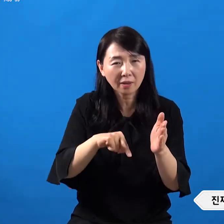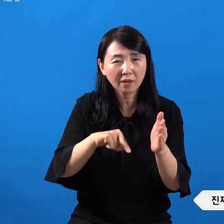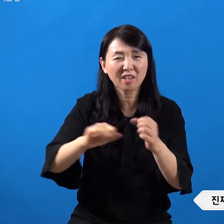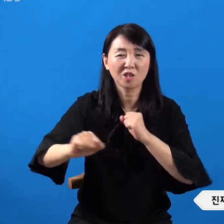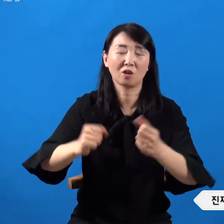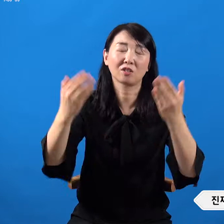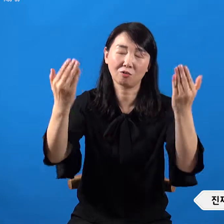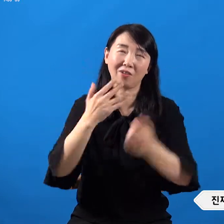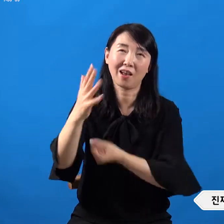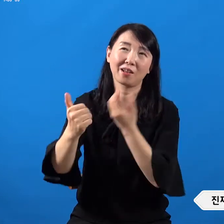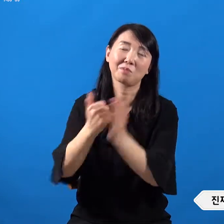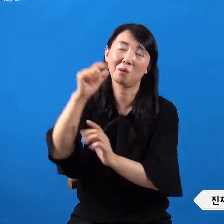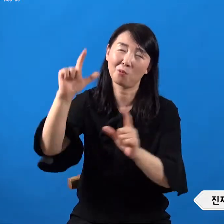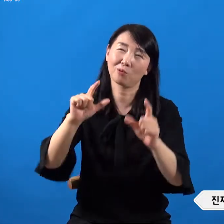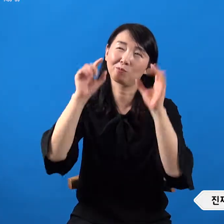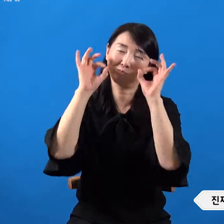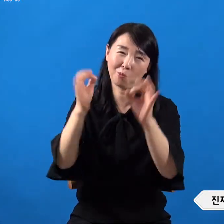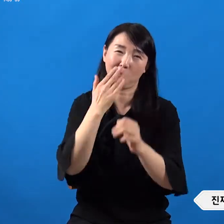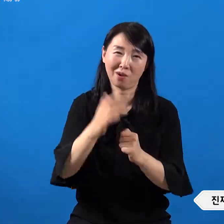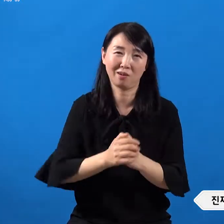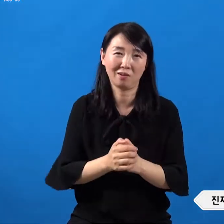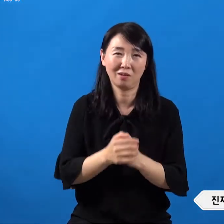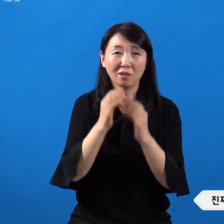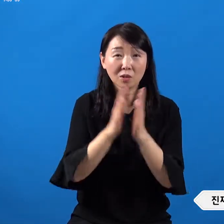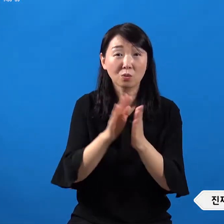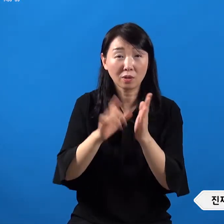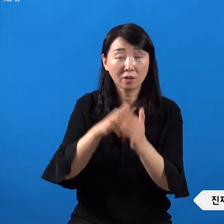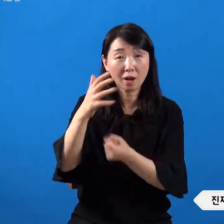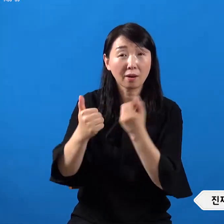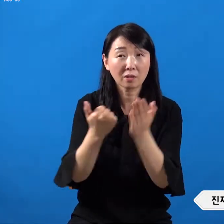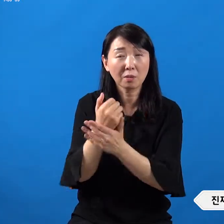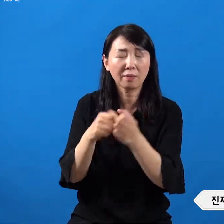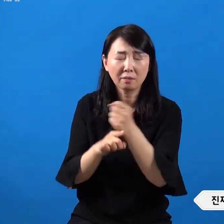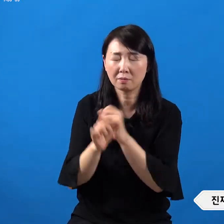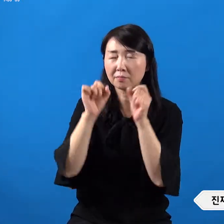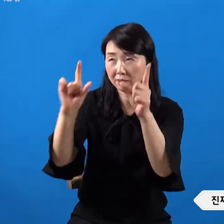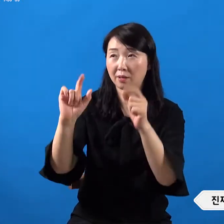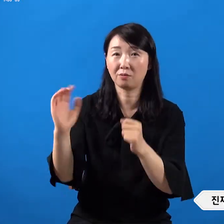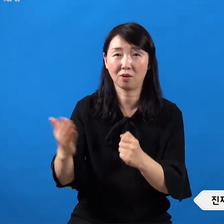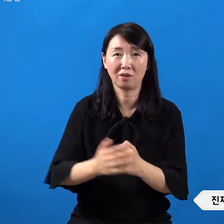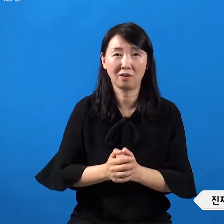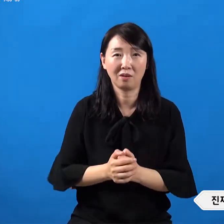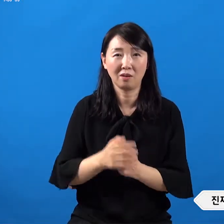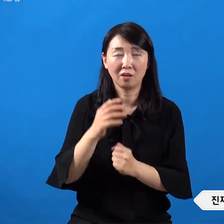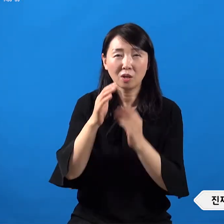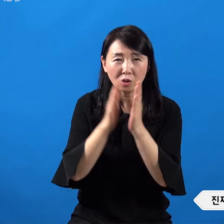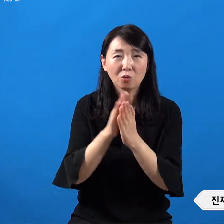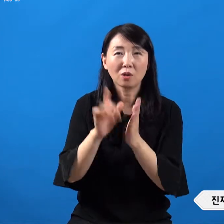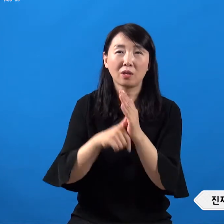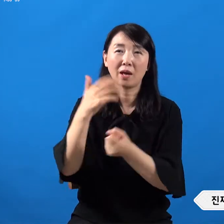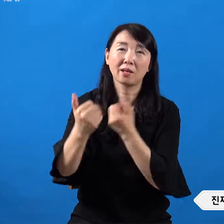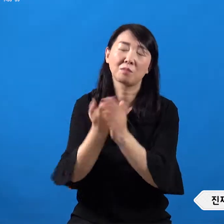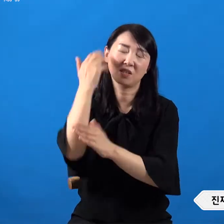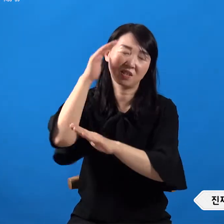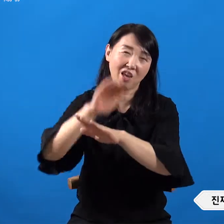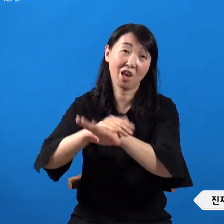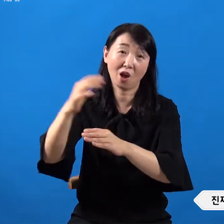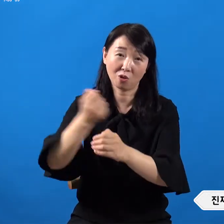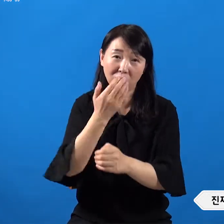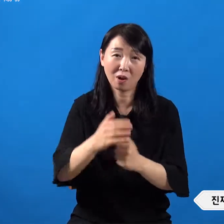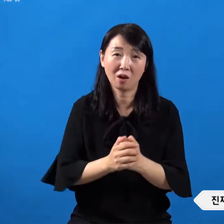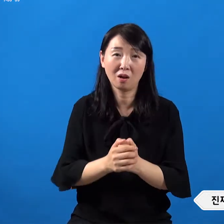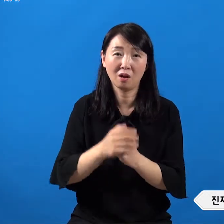역사하시는 하나님의 모습을 봅니다. 기도할 때 하나님의 뜻을 깨닫습니다. 기도할 때 하나님의 지혜를